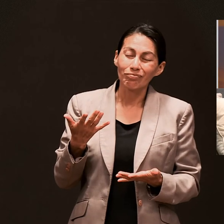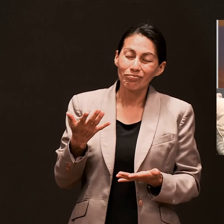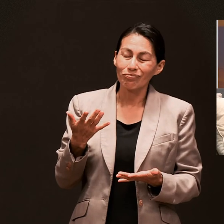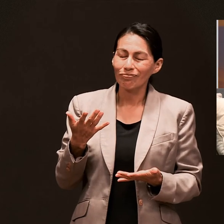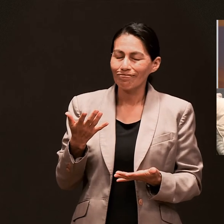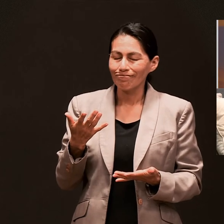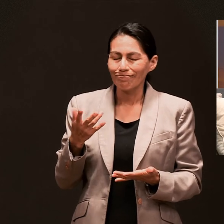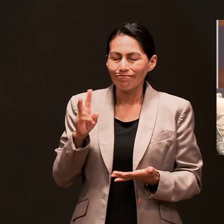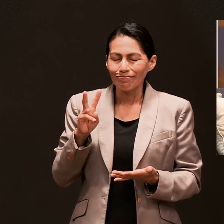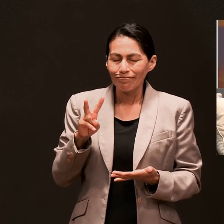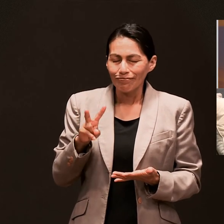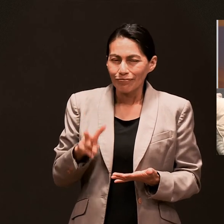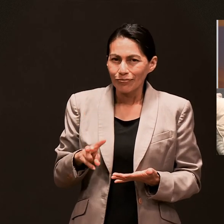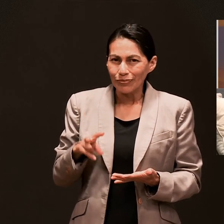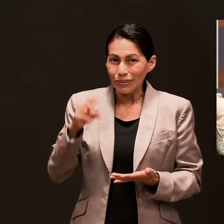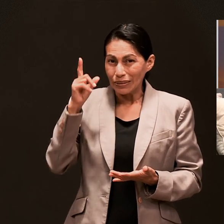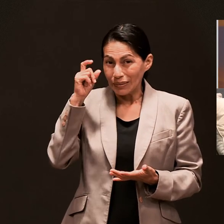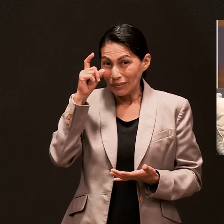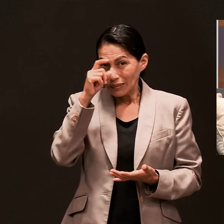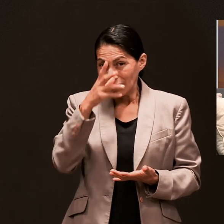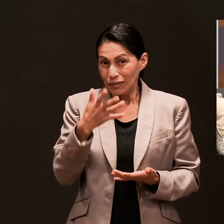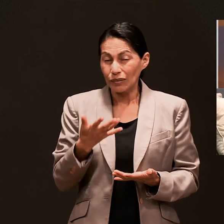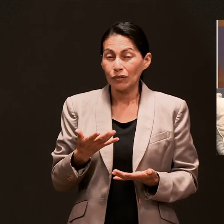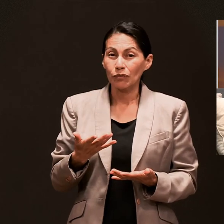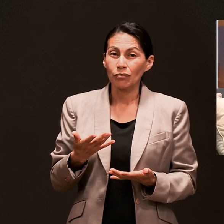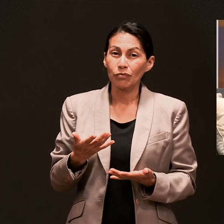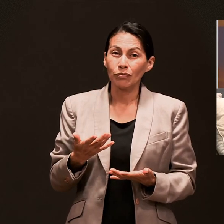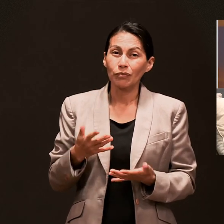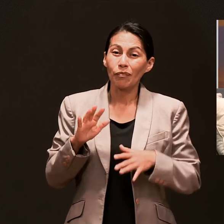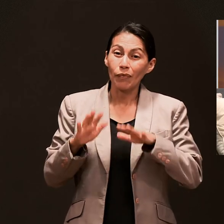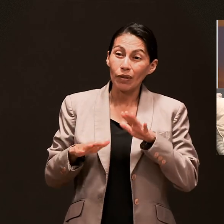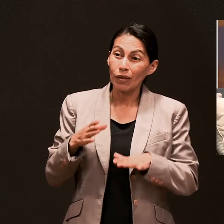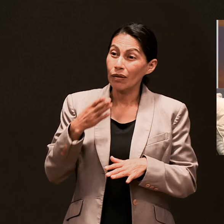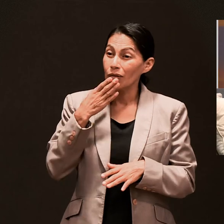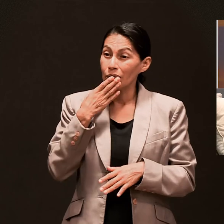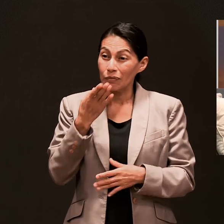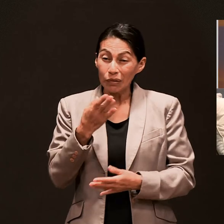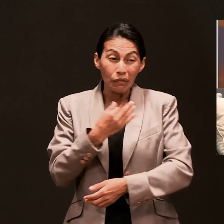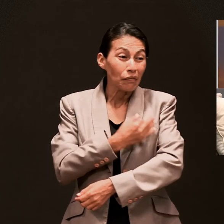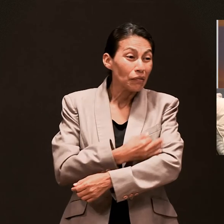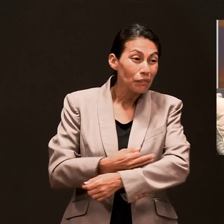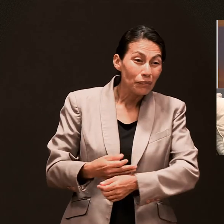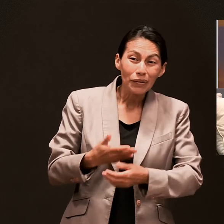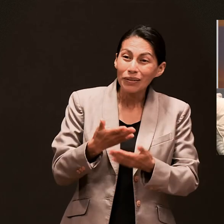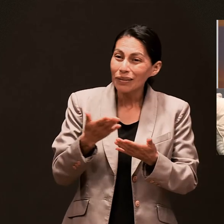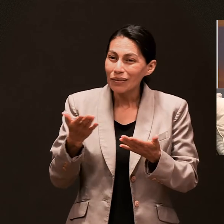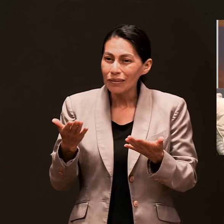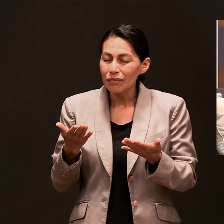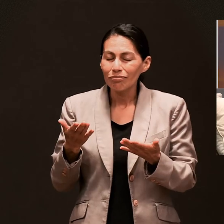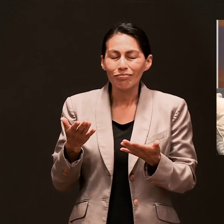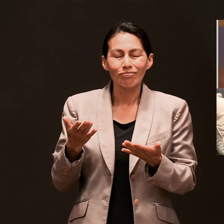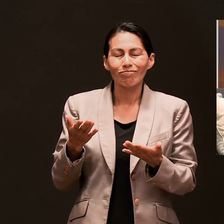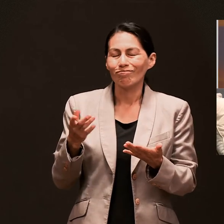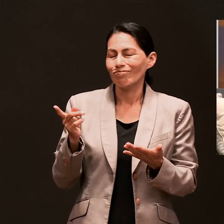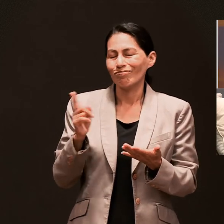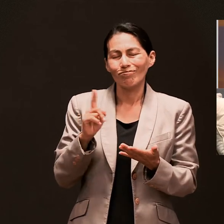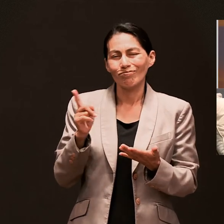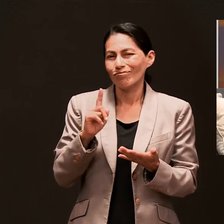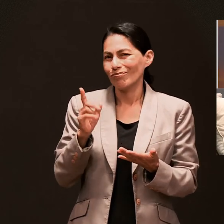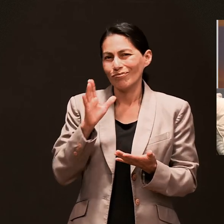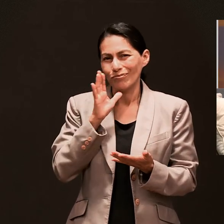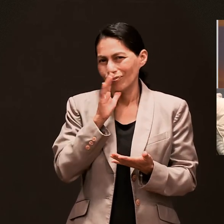y francamente pues digo por quedar bien con con la familia